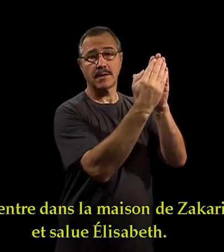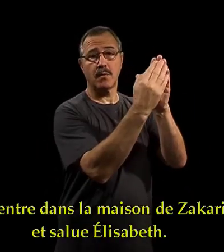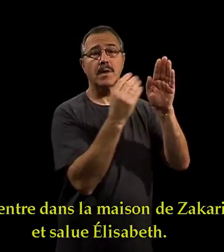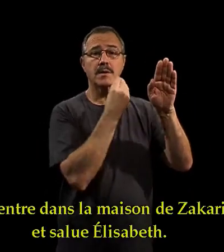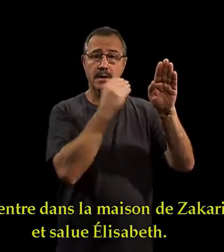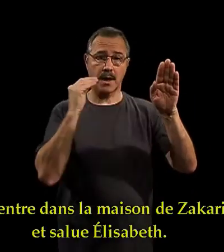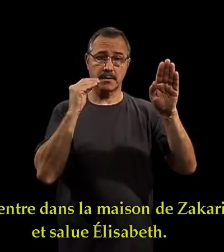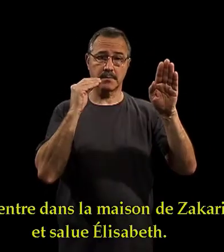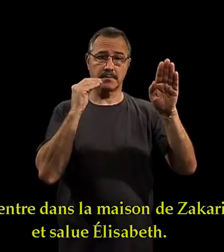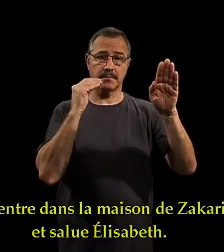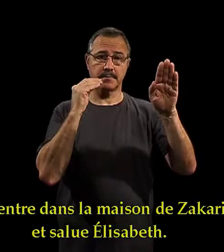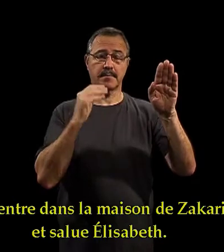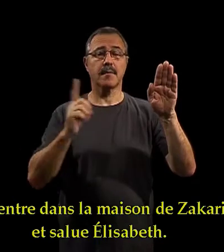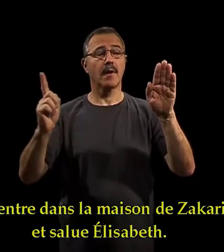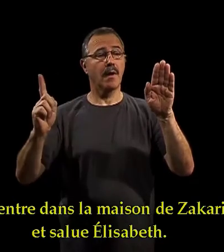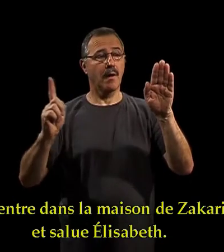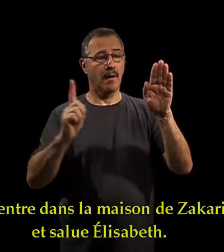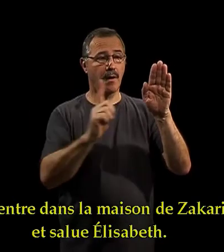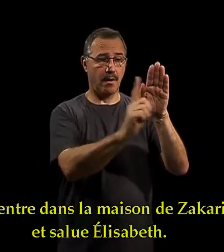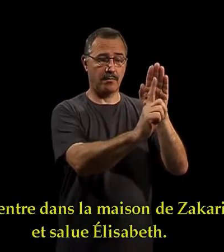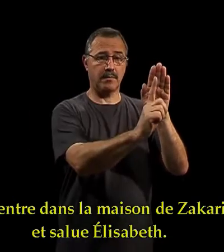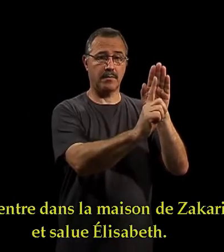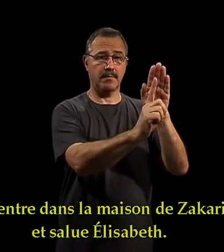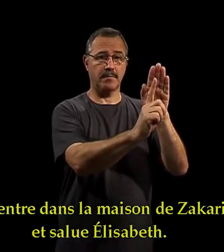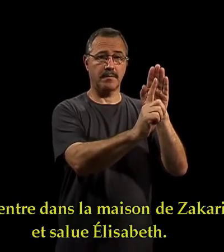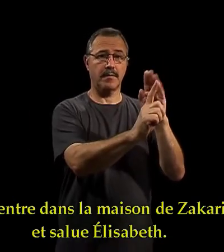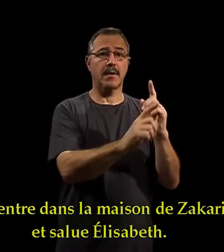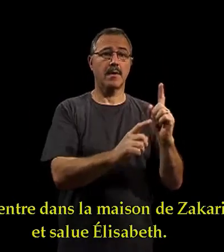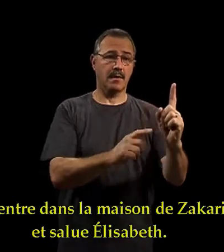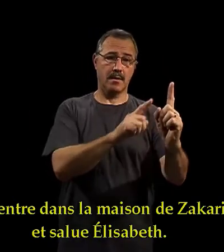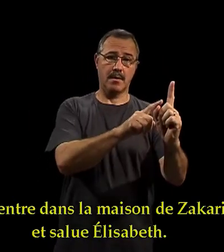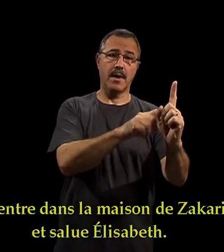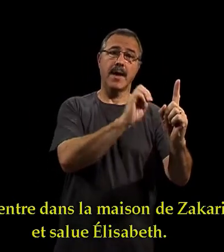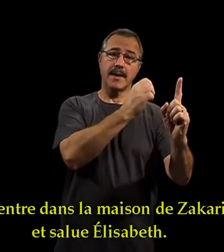Elle entre dans la maison de Zacharie et salue Élisabeth.